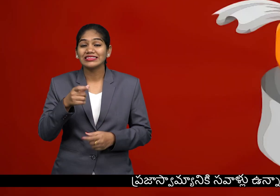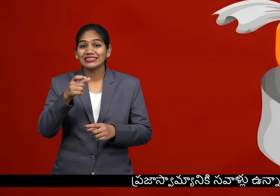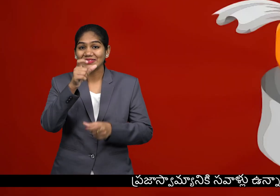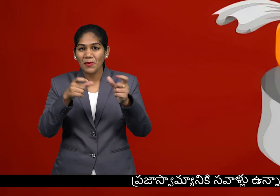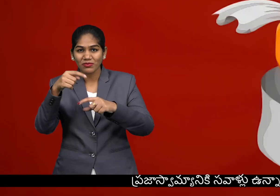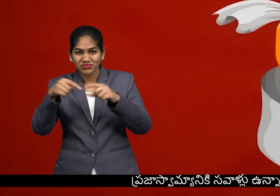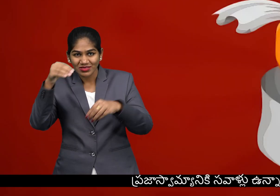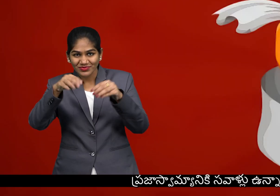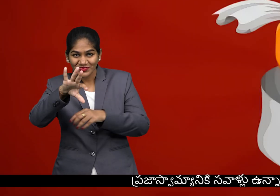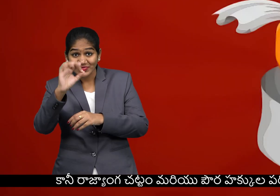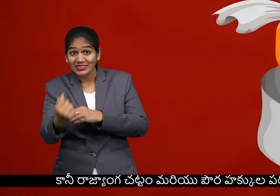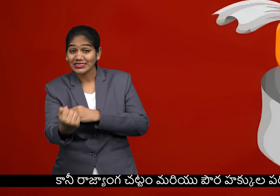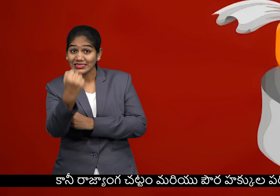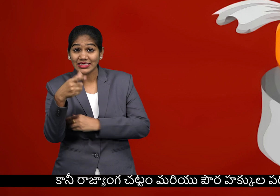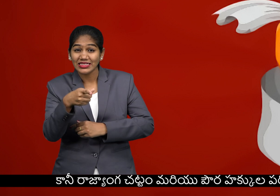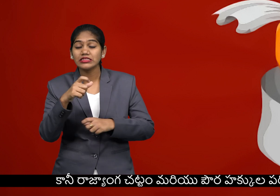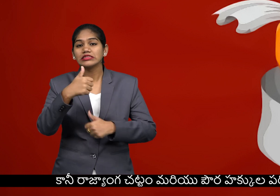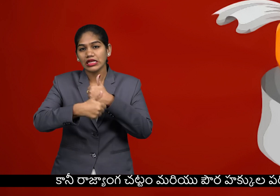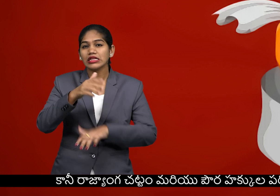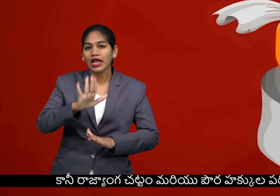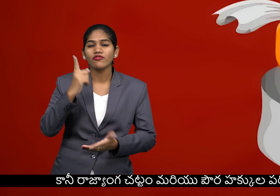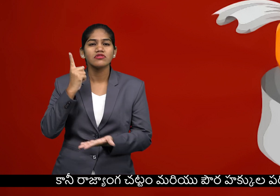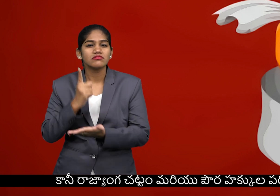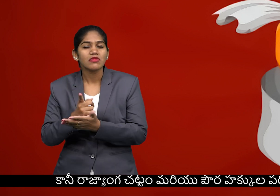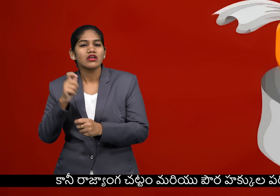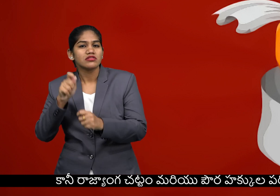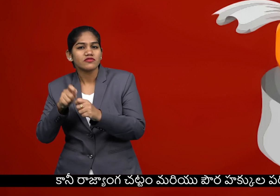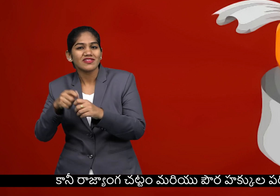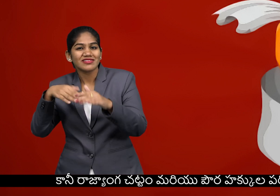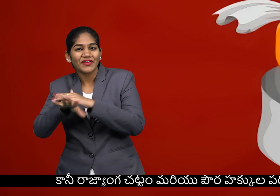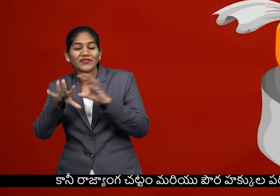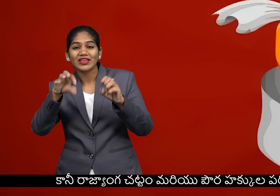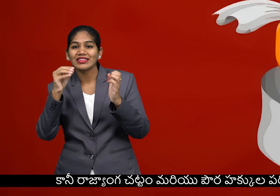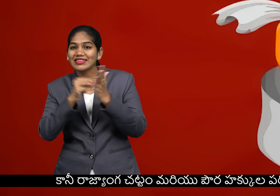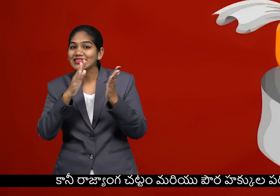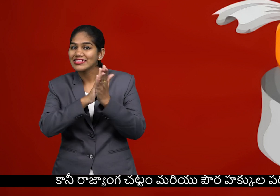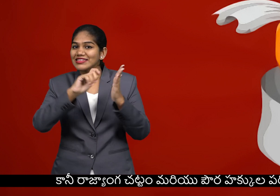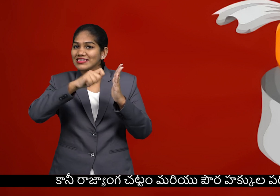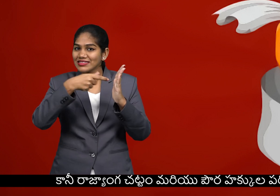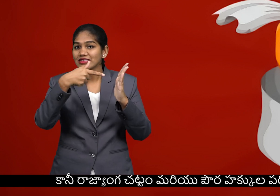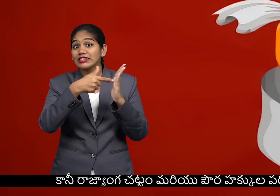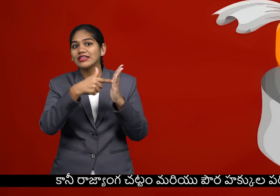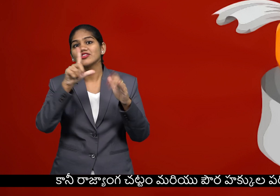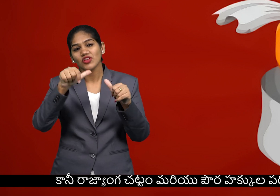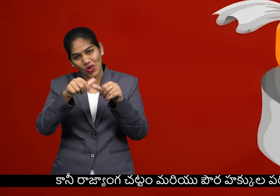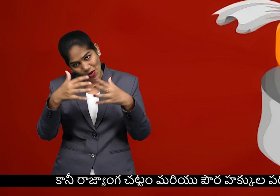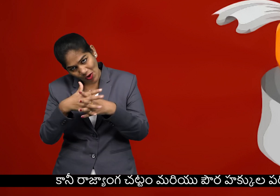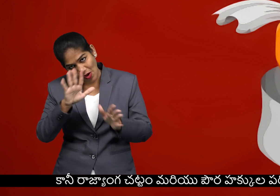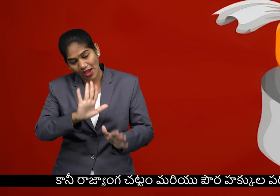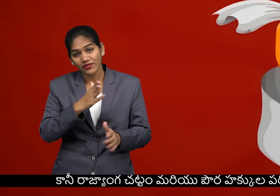ప్రజాస్వామ్యానికి సవాళ్లు ఉన్నాయి, కానీ రాజ్యాంగ చట్టం మరియు పౌర హక్కుల పరిధిలో పనిచేస్తుంది.